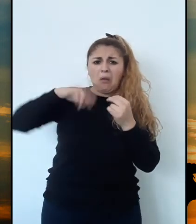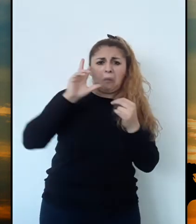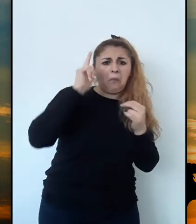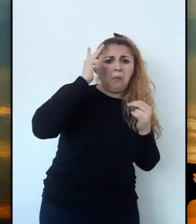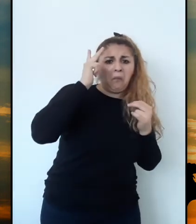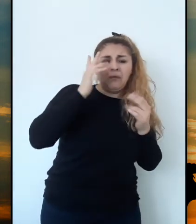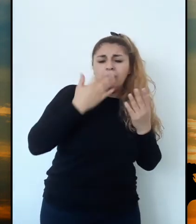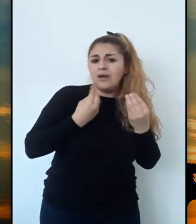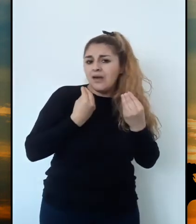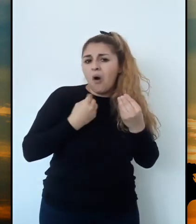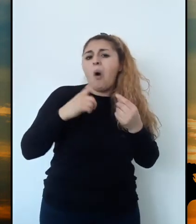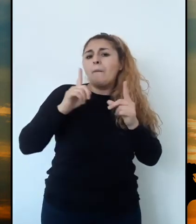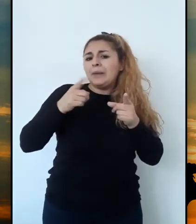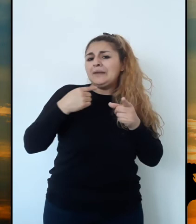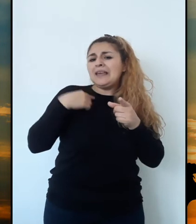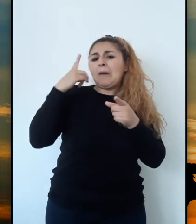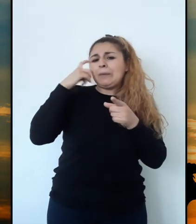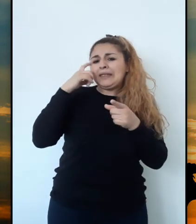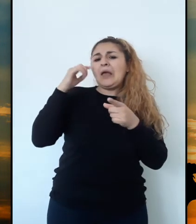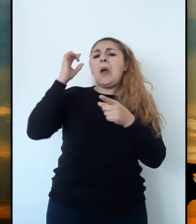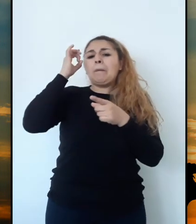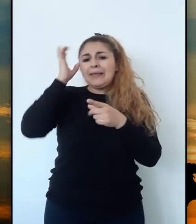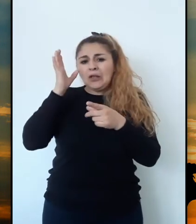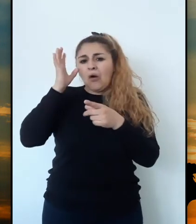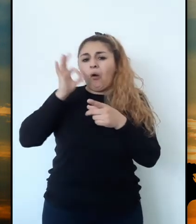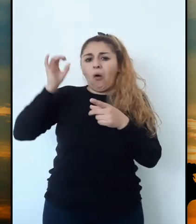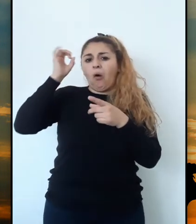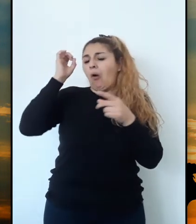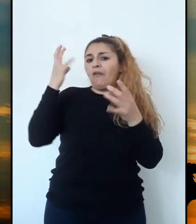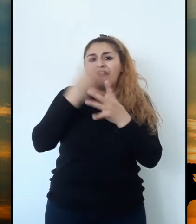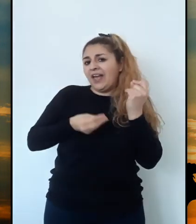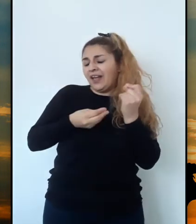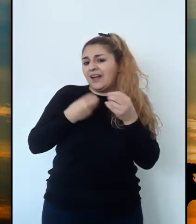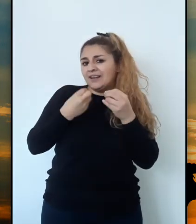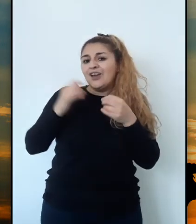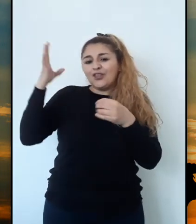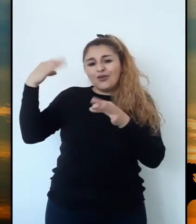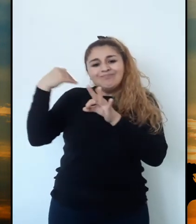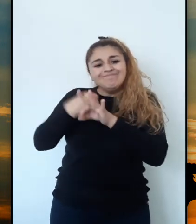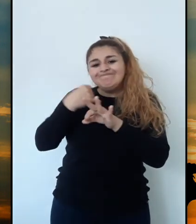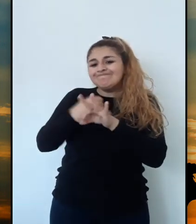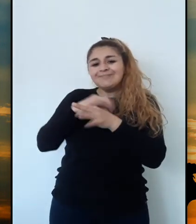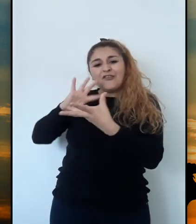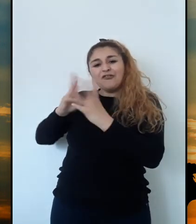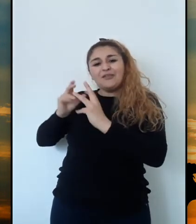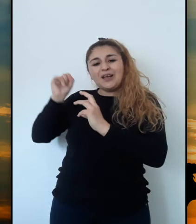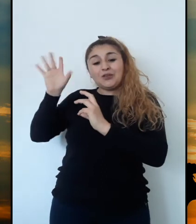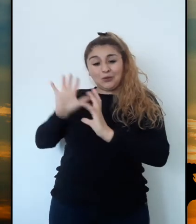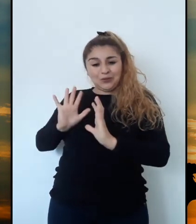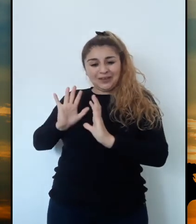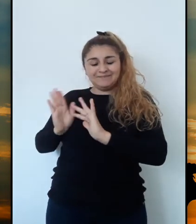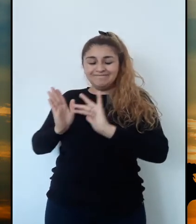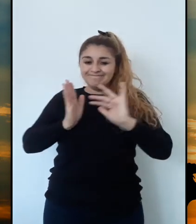este versículo. Philippiens chapitre 1. Filipenses capítulo 1. Verset 6. Versículo